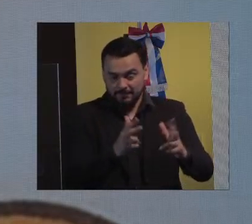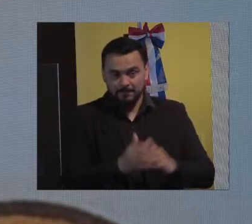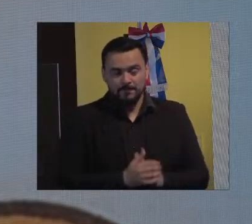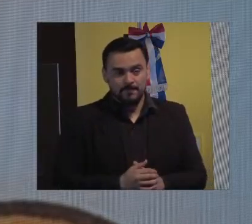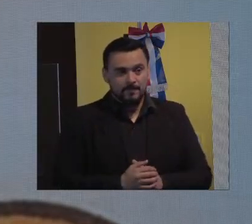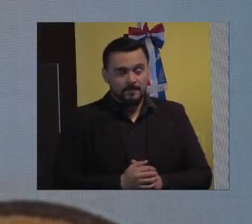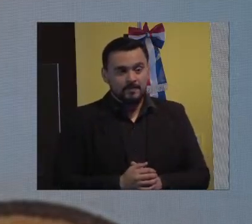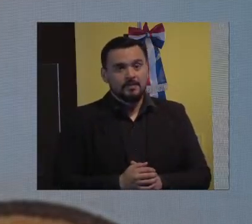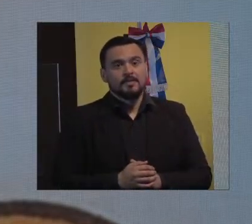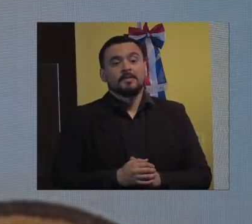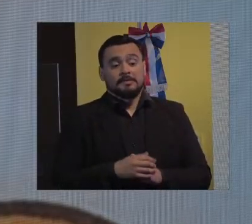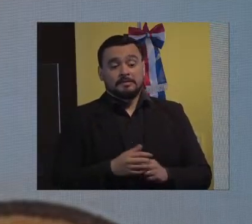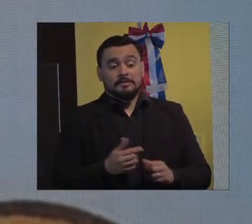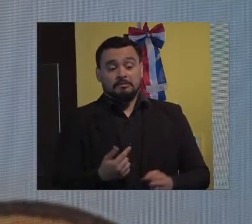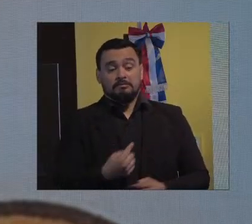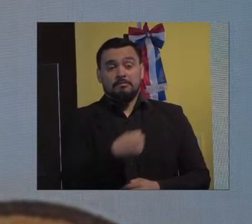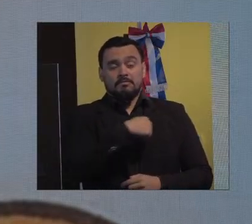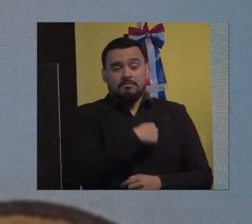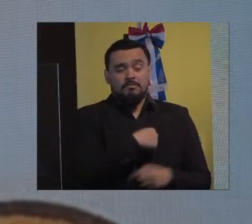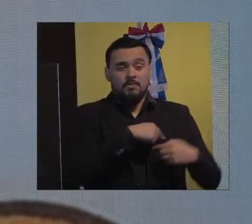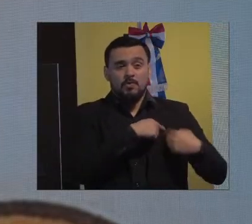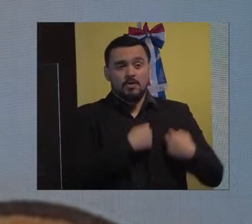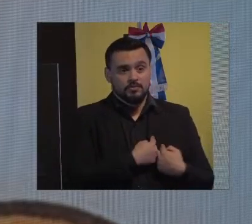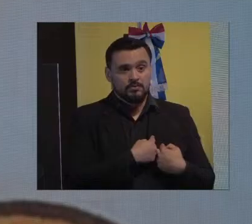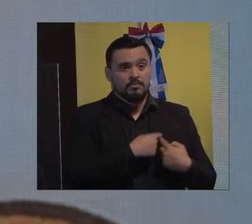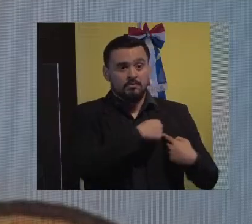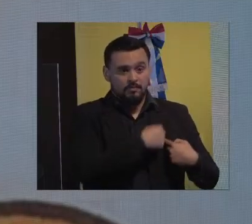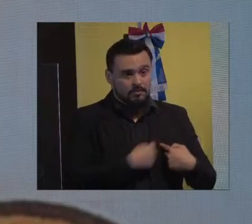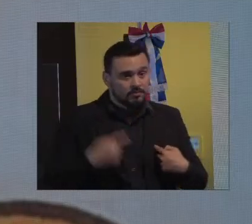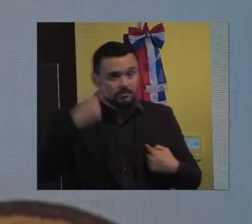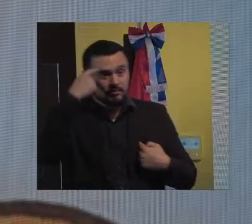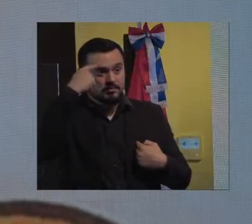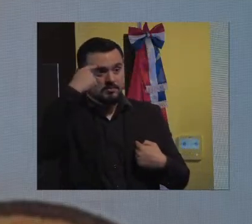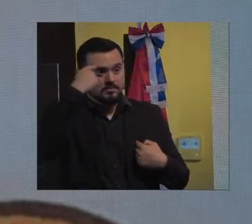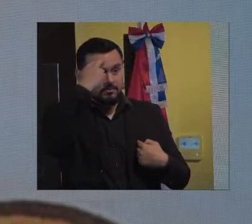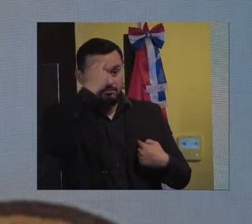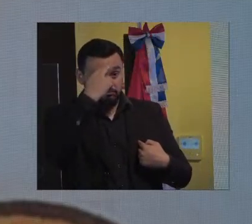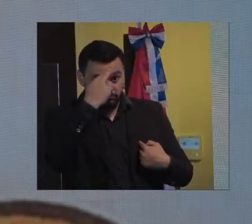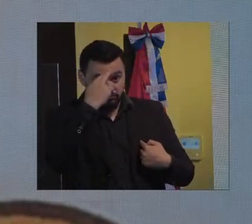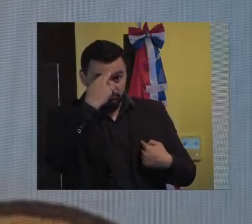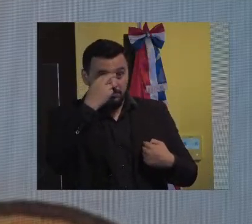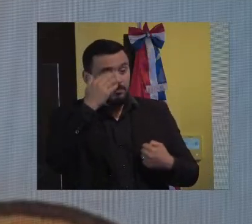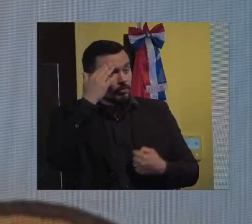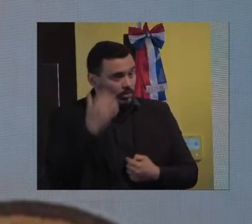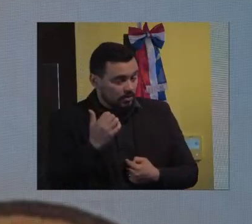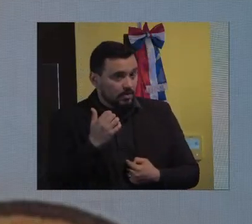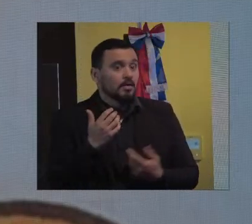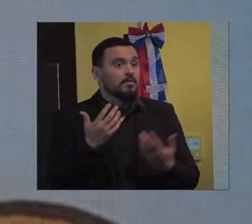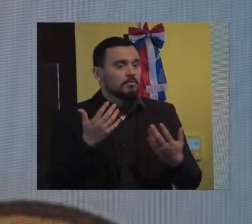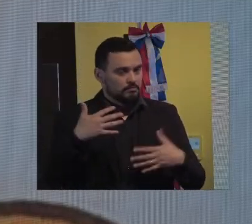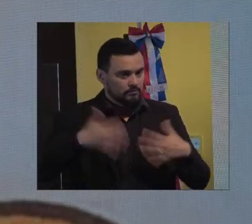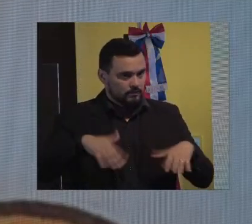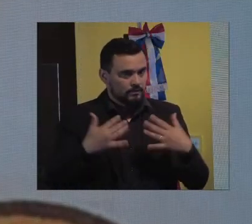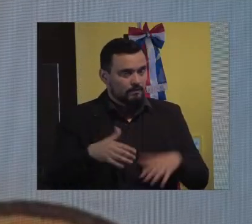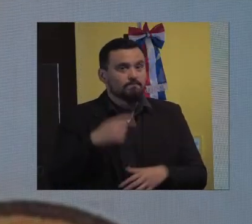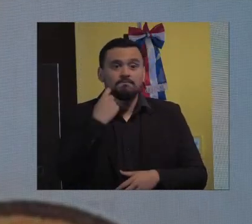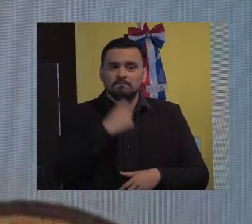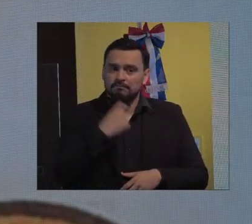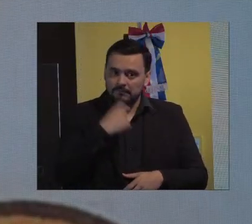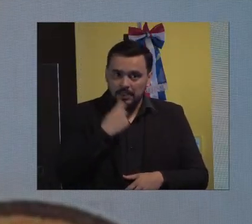debe subir a nuestra cabeza, porque tenemos todavía una gran deuda como